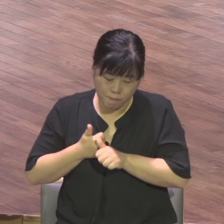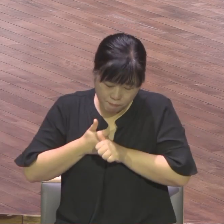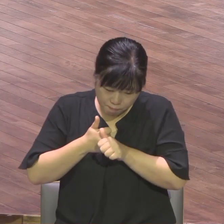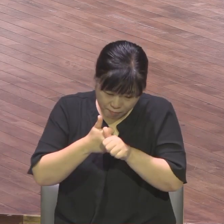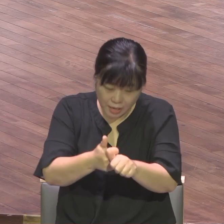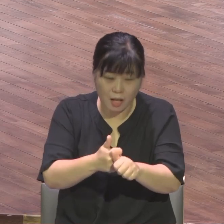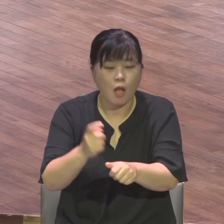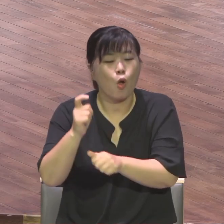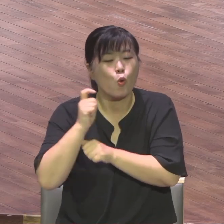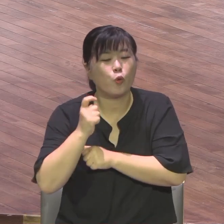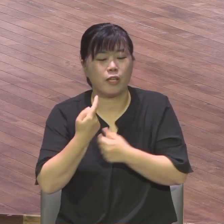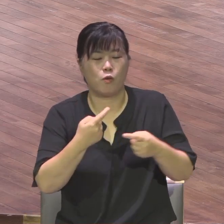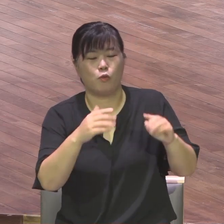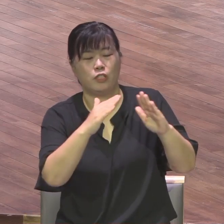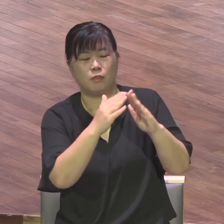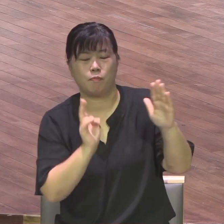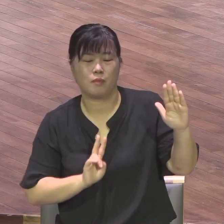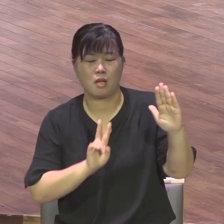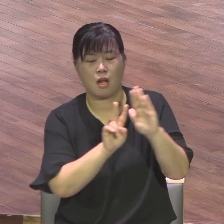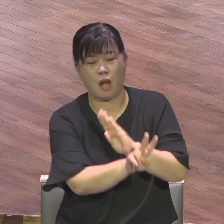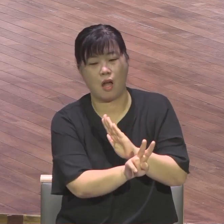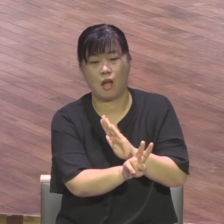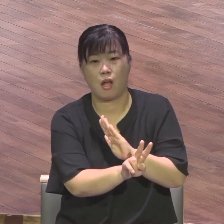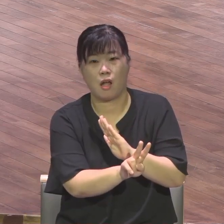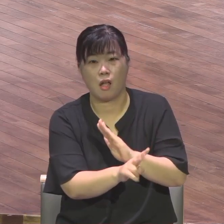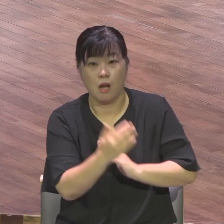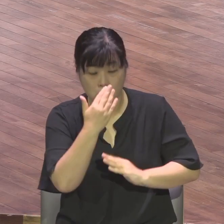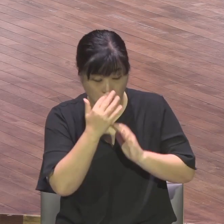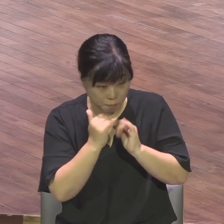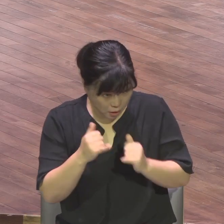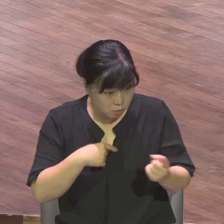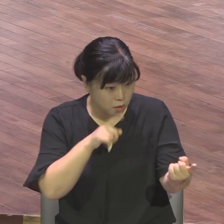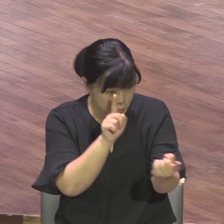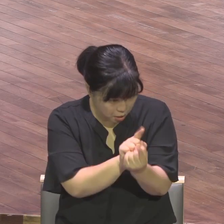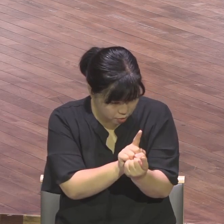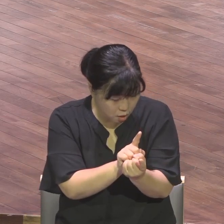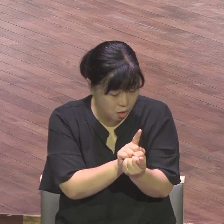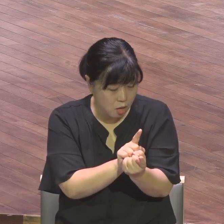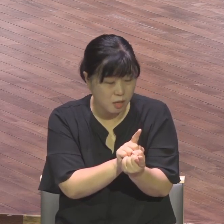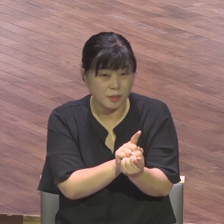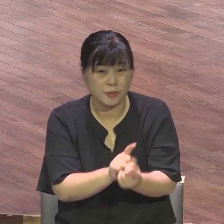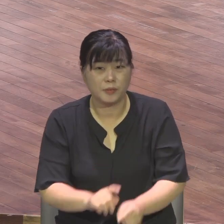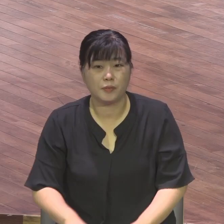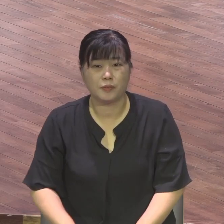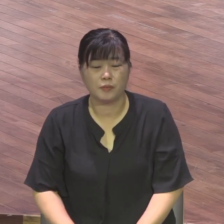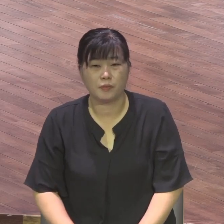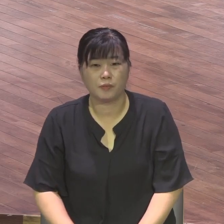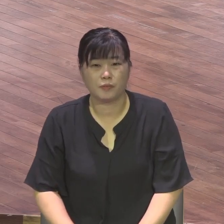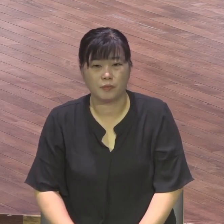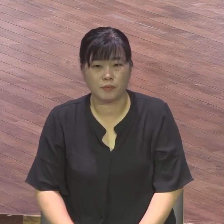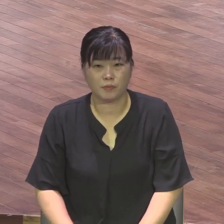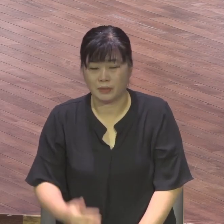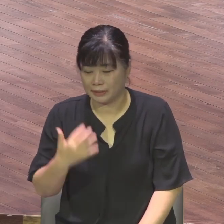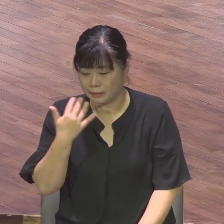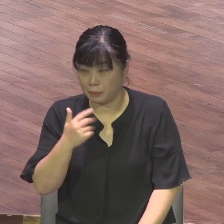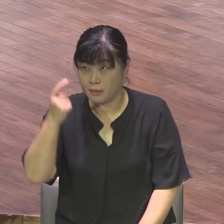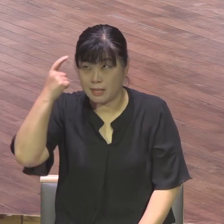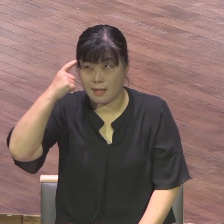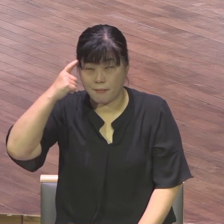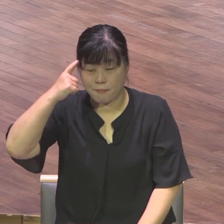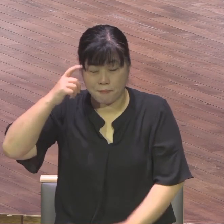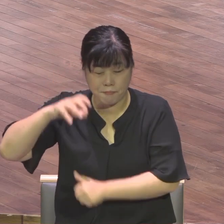함께 고넬료 집으로 가서 이방인이 고넬료를 만났고 그 만남이 뭐요? 세계 선교